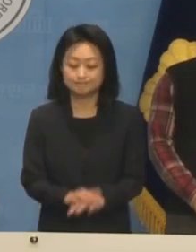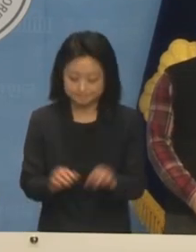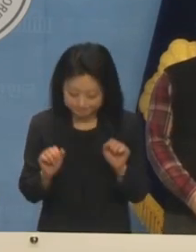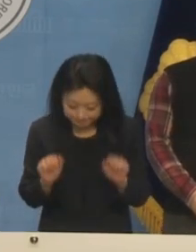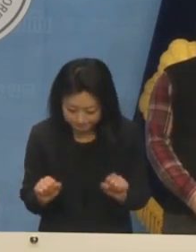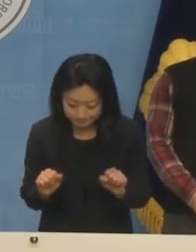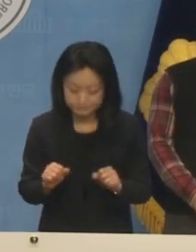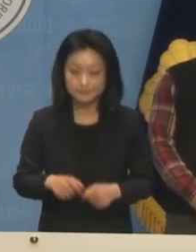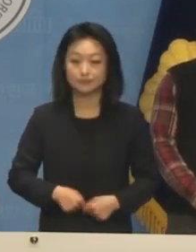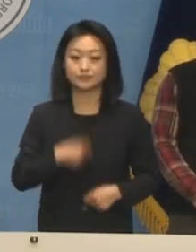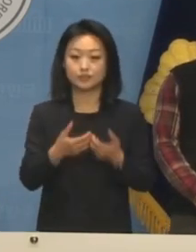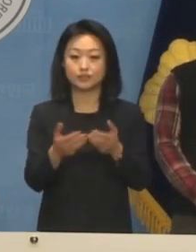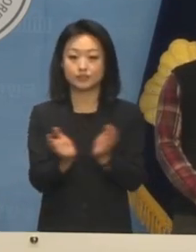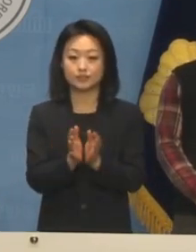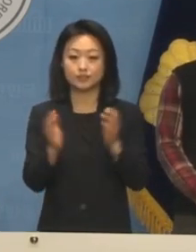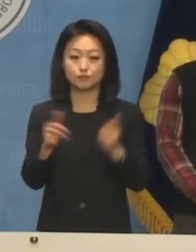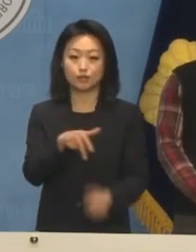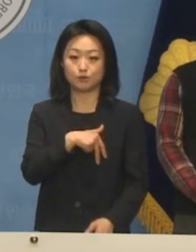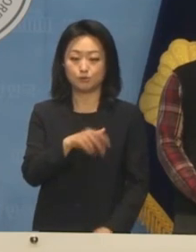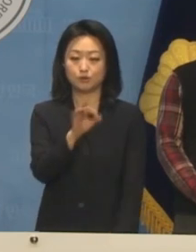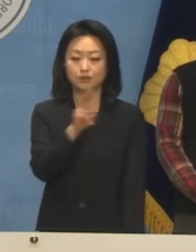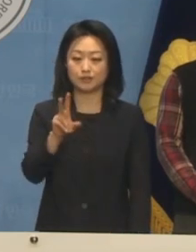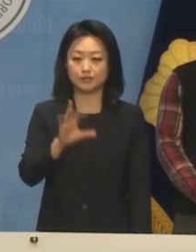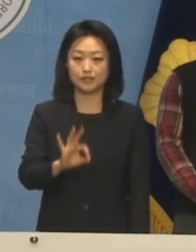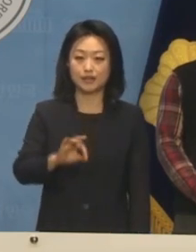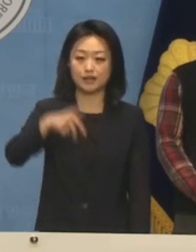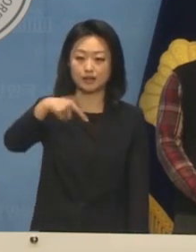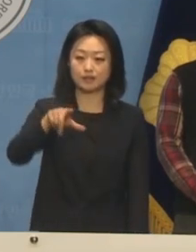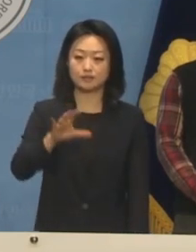안녕하십니까. 정의당 국회의원 양경규입니다.